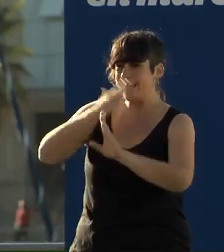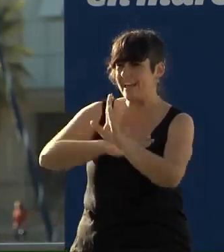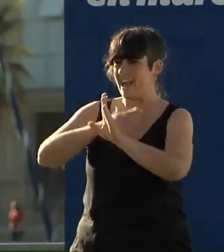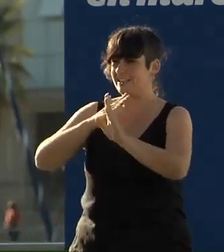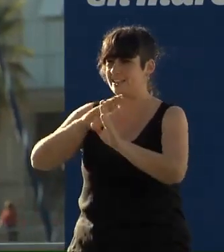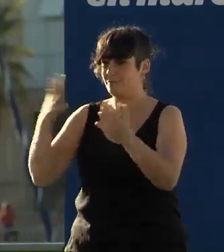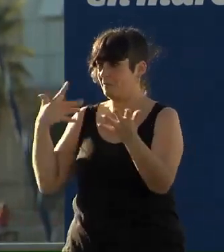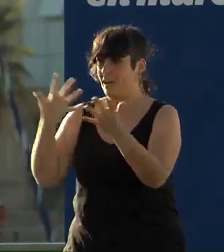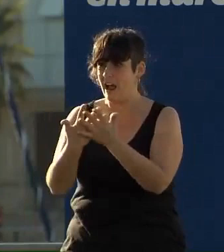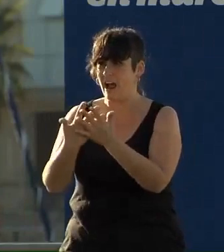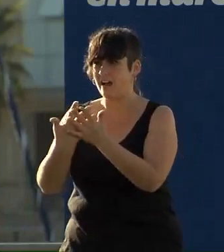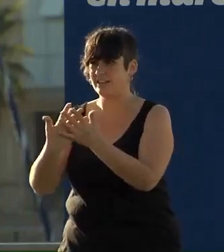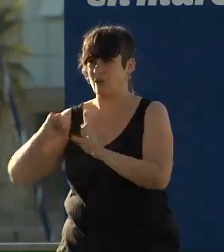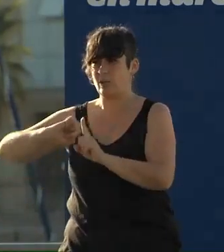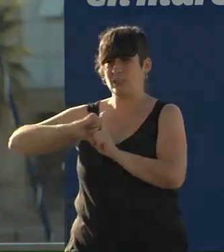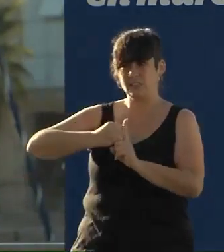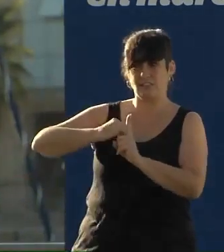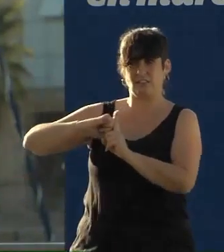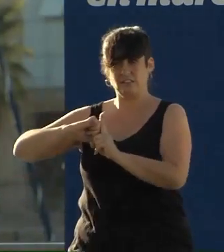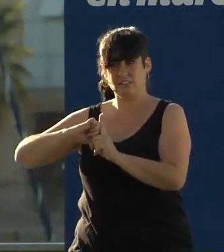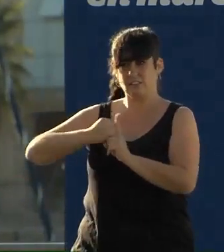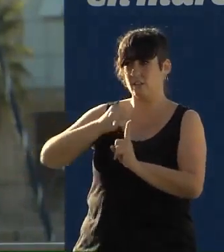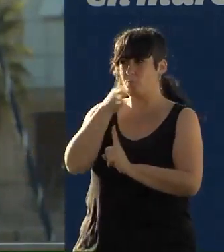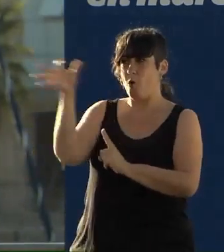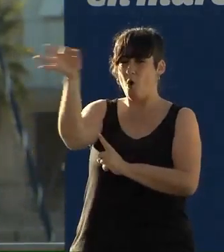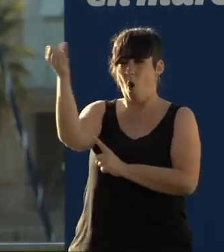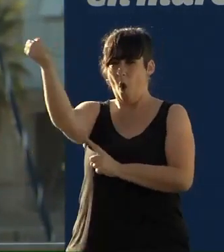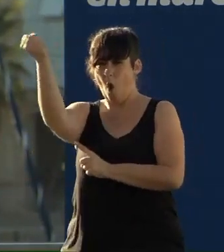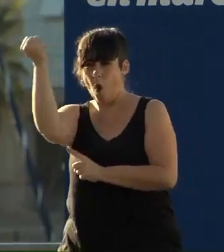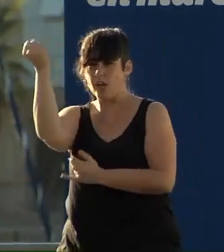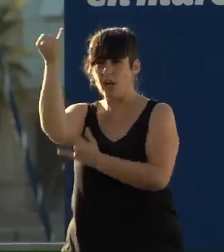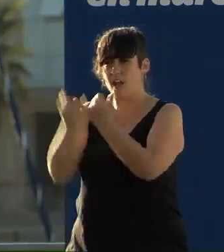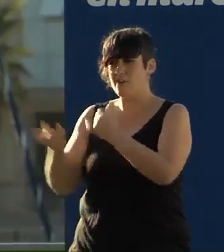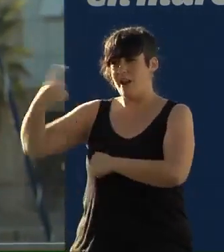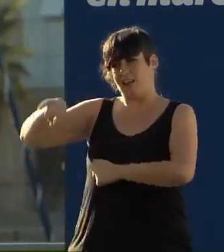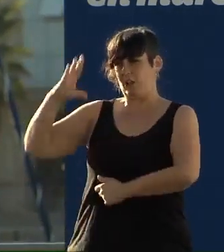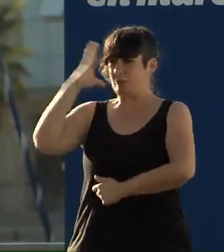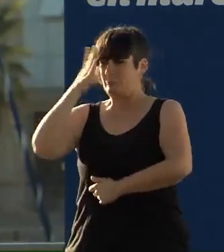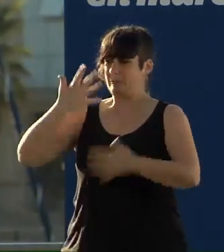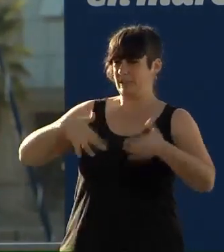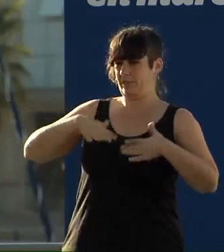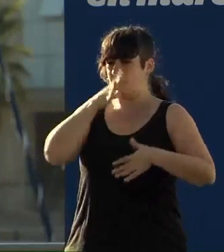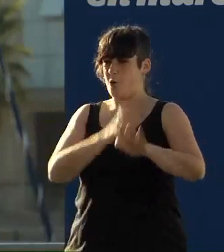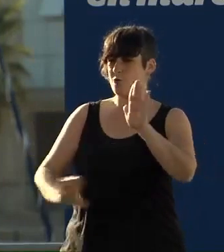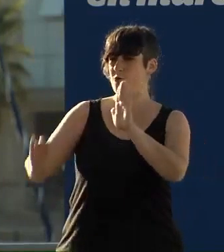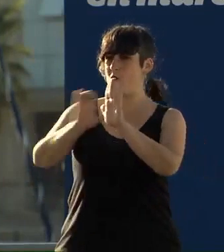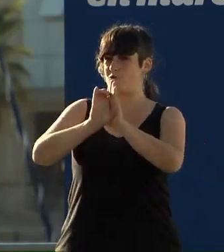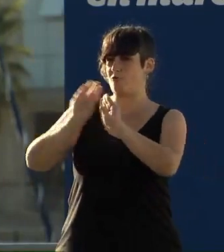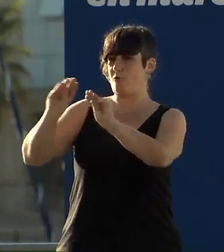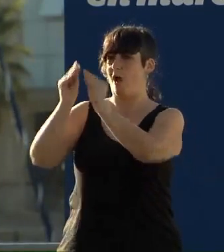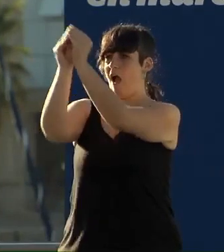explotadas e maltratadas pola oligarquía hoxe exercente, con un disfraz constitucional que convertiron unha constitución